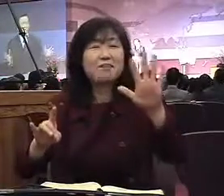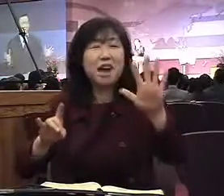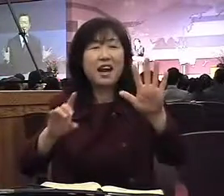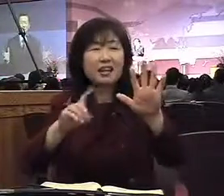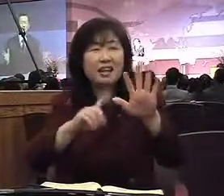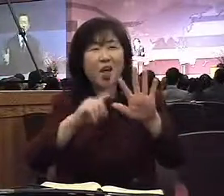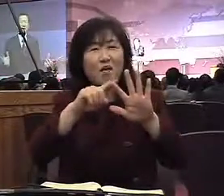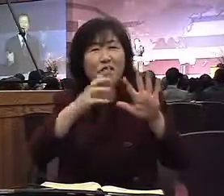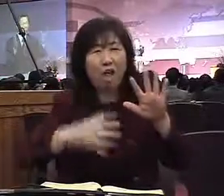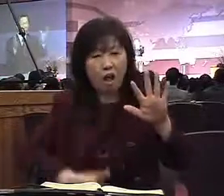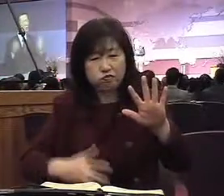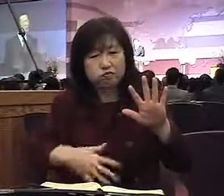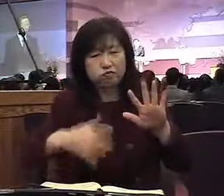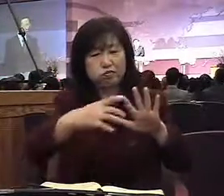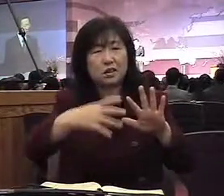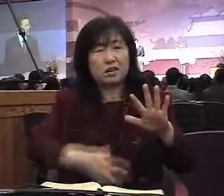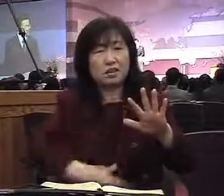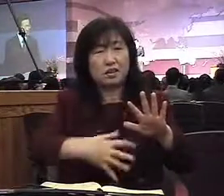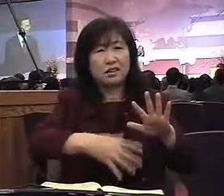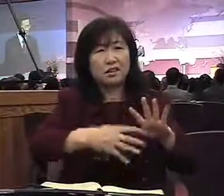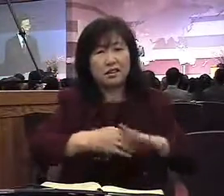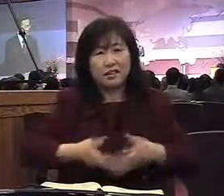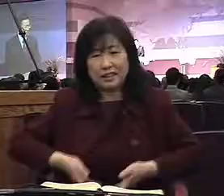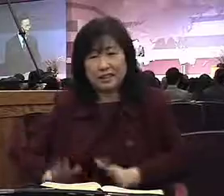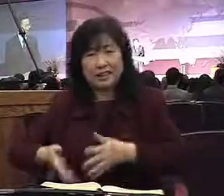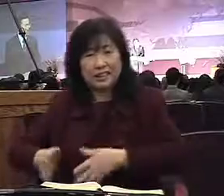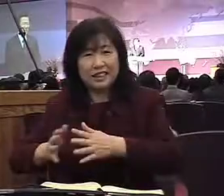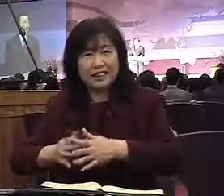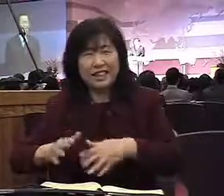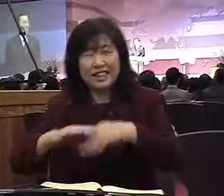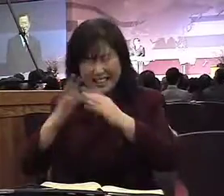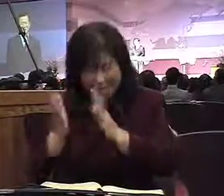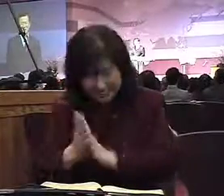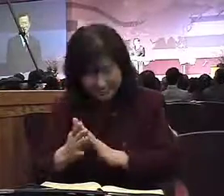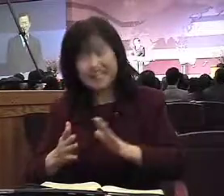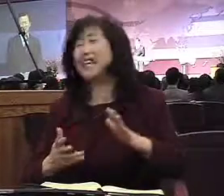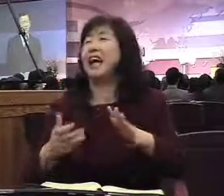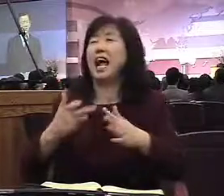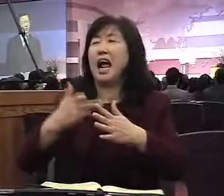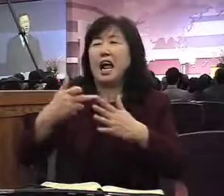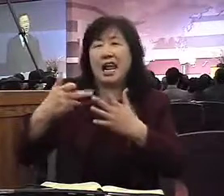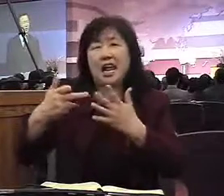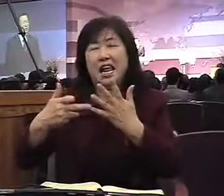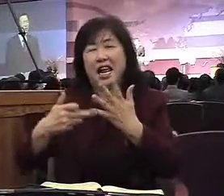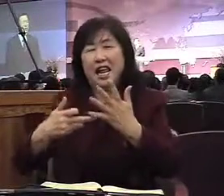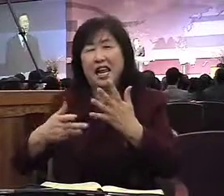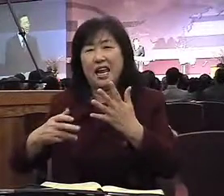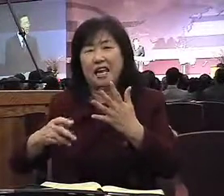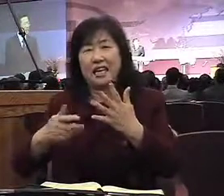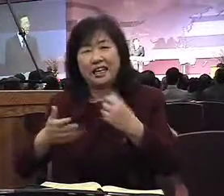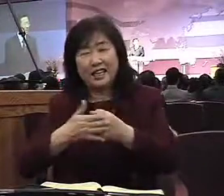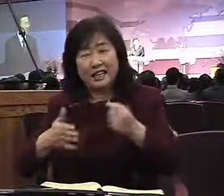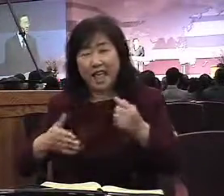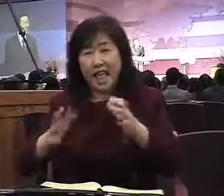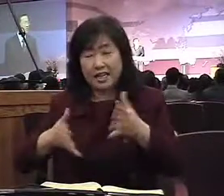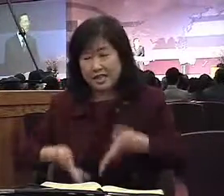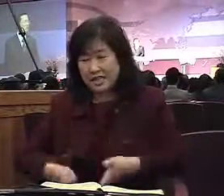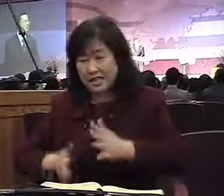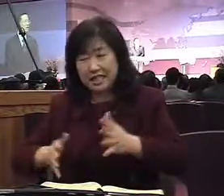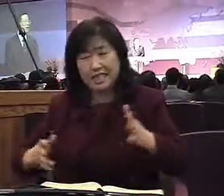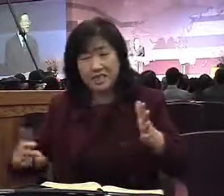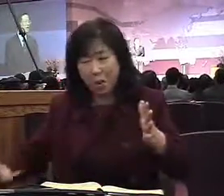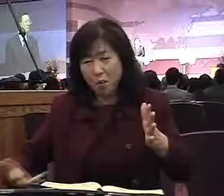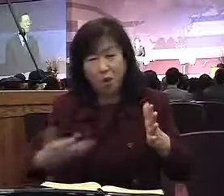이 양시집에 와가지고 다 돌려주고 갔답니다. 할렐루야. 얼마나 감사합니다. 여러분요, 돼지